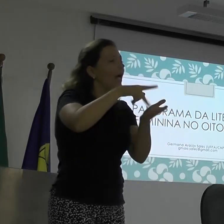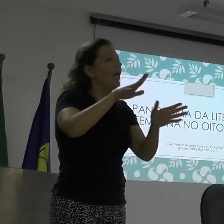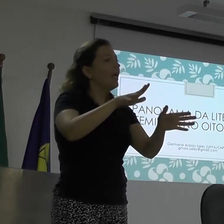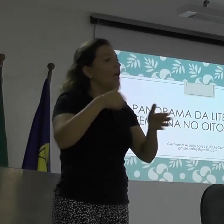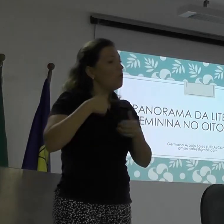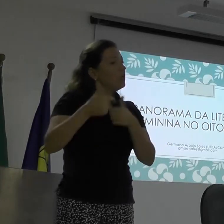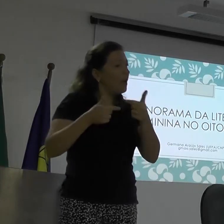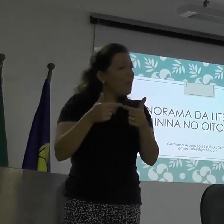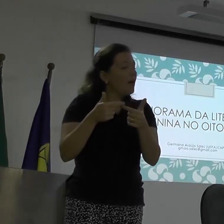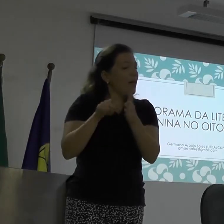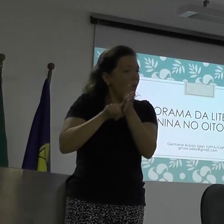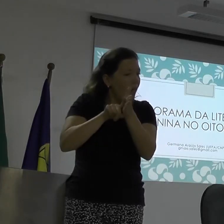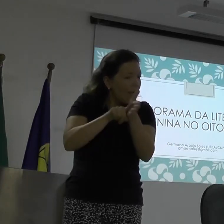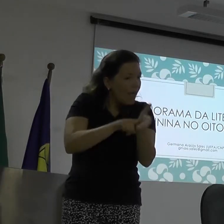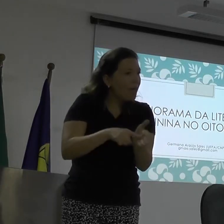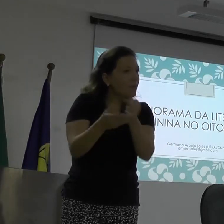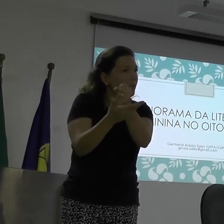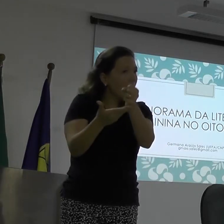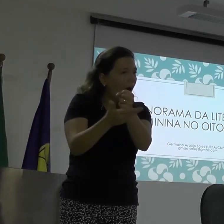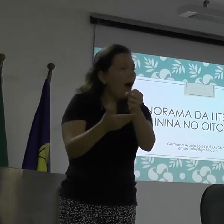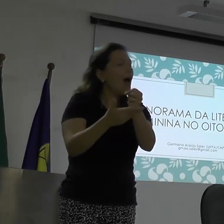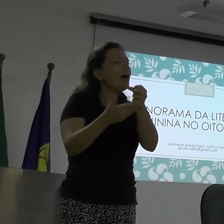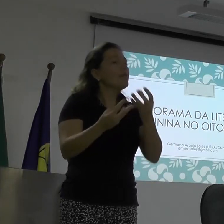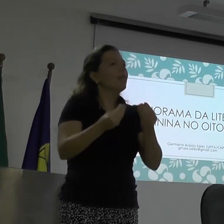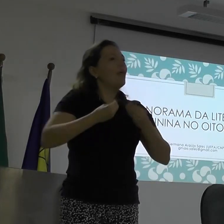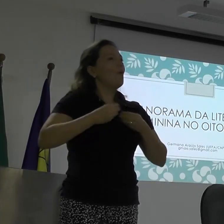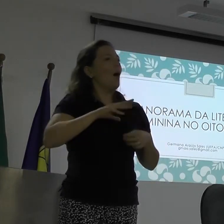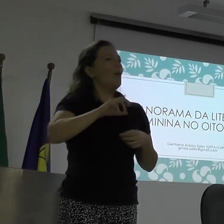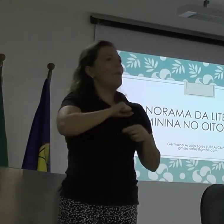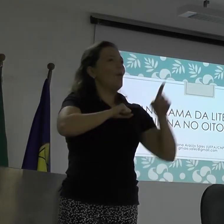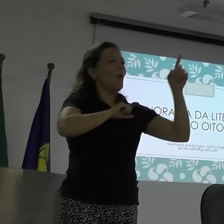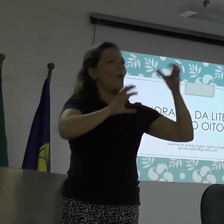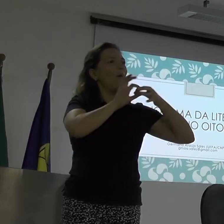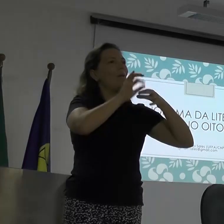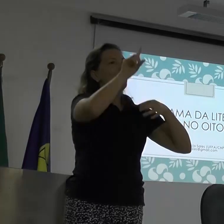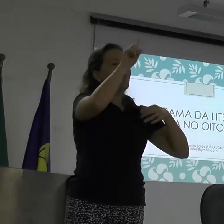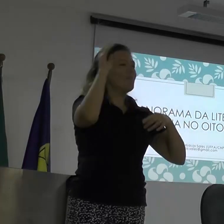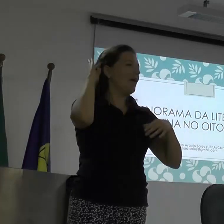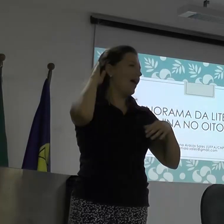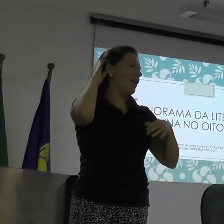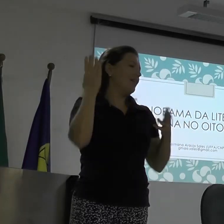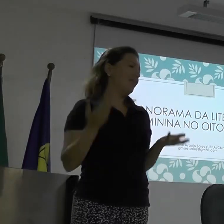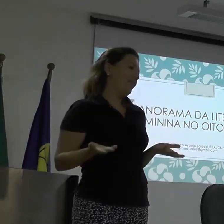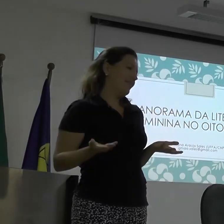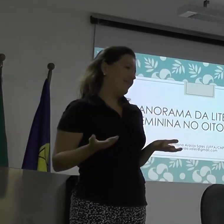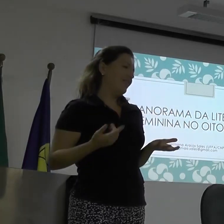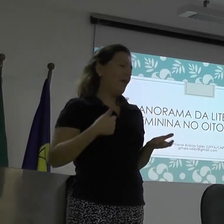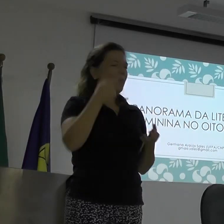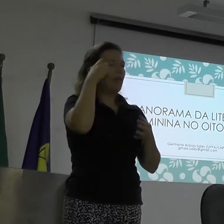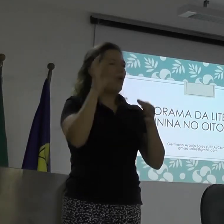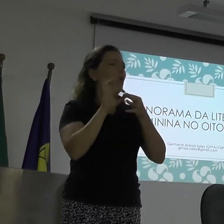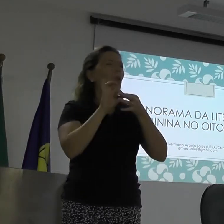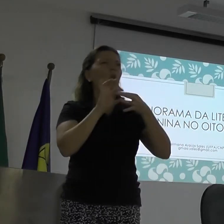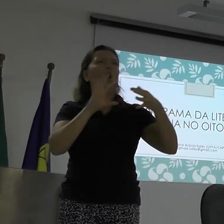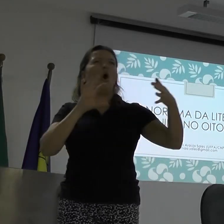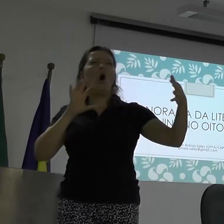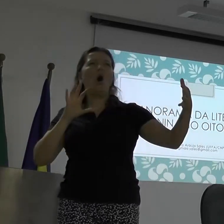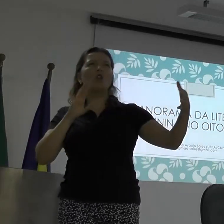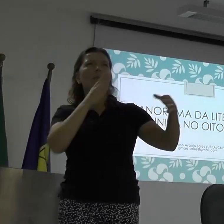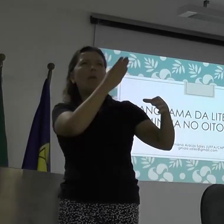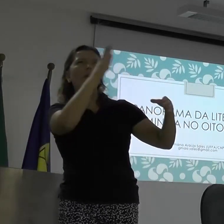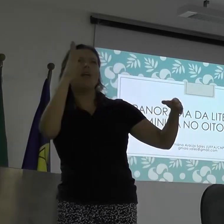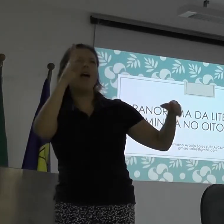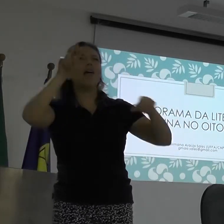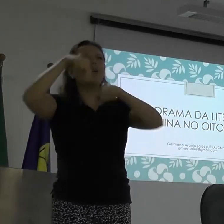primárias me fez amar o Pará. Porque eu achava que eu não podia morar longe da Biblioteca Nacional. E